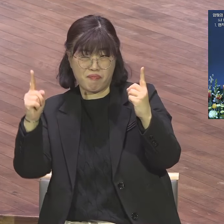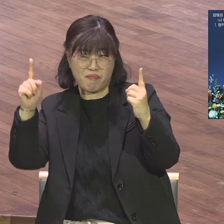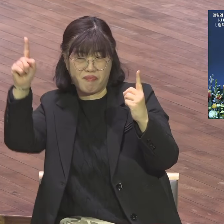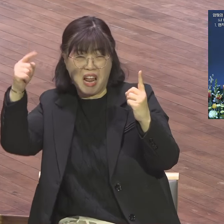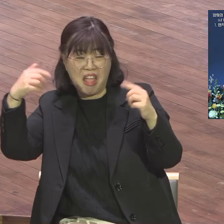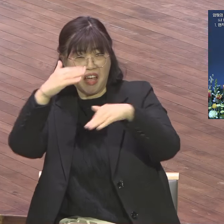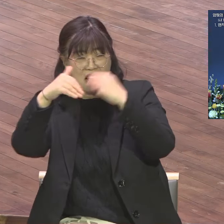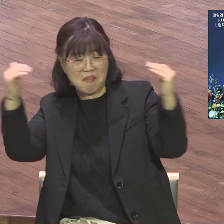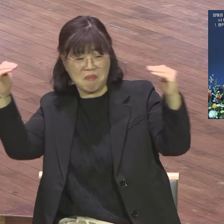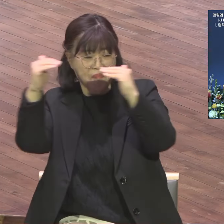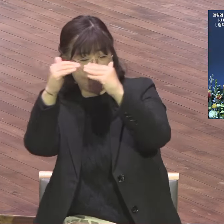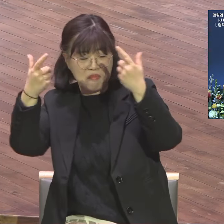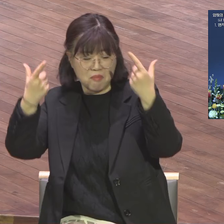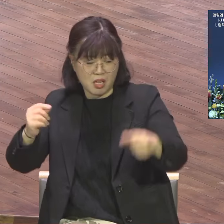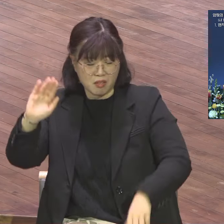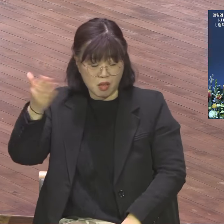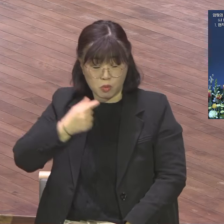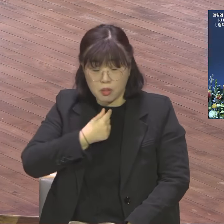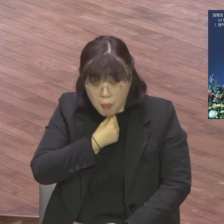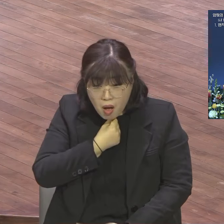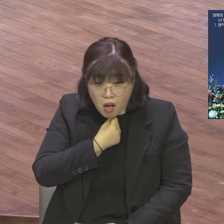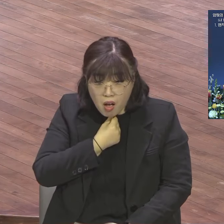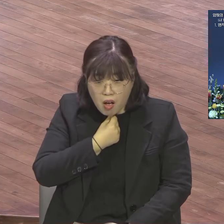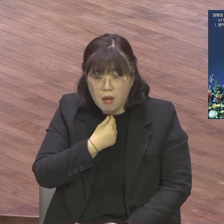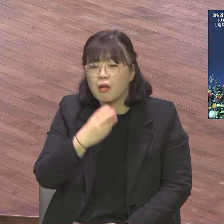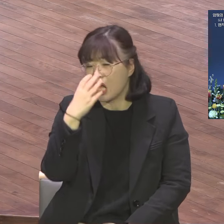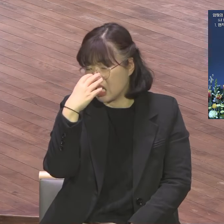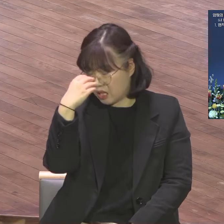바로 내가라는 사상이에요. 내가